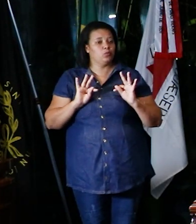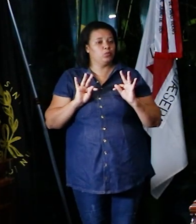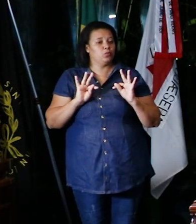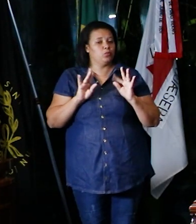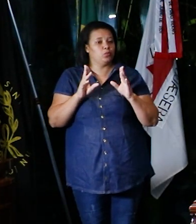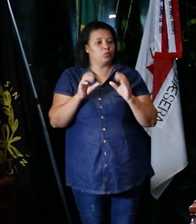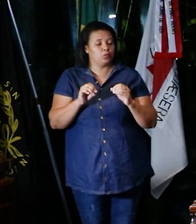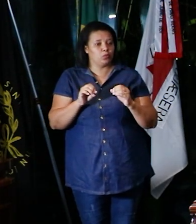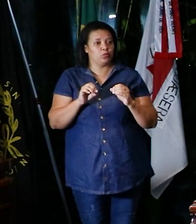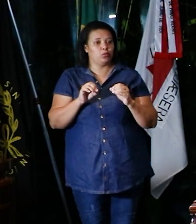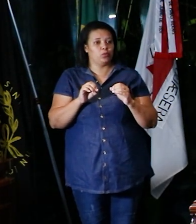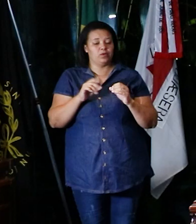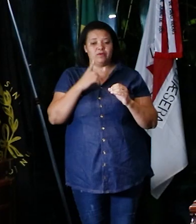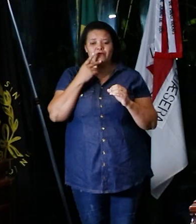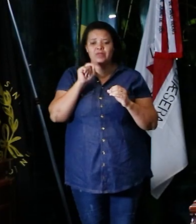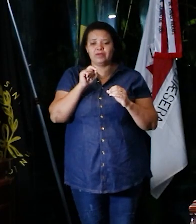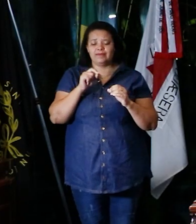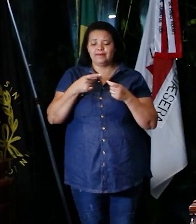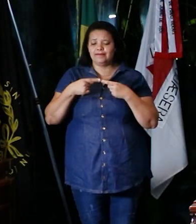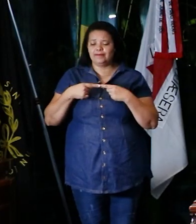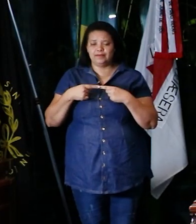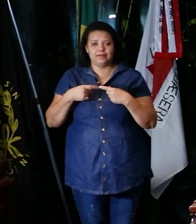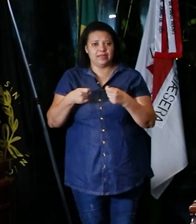Tudo, falando de guerra,